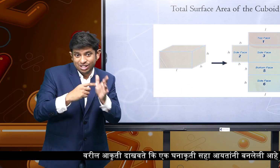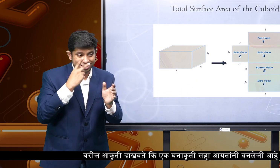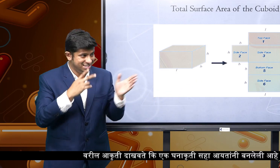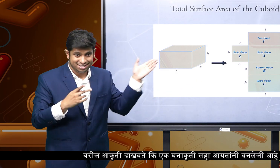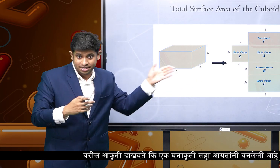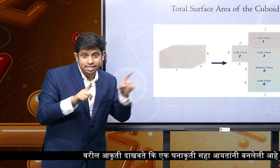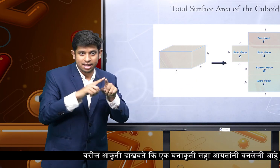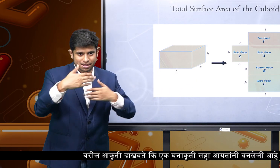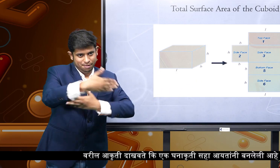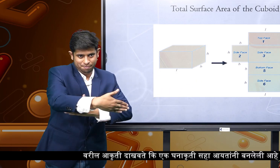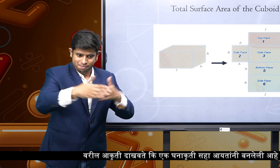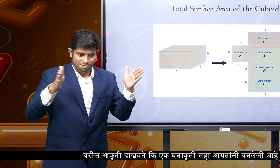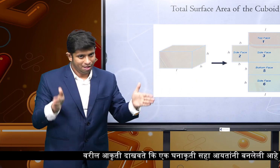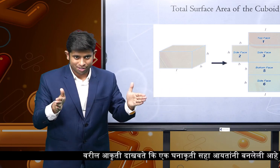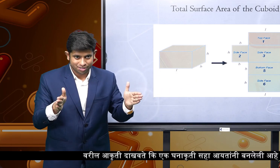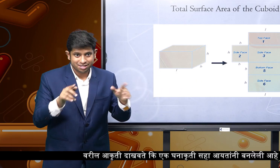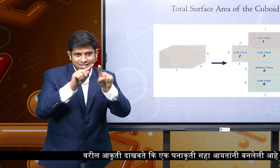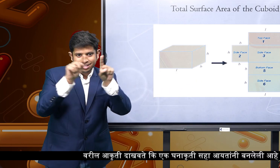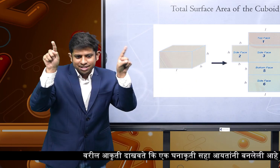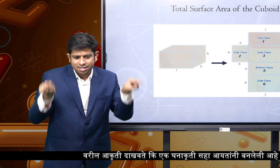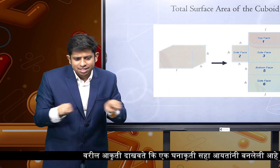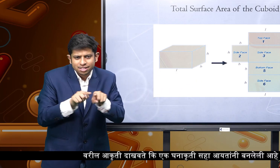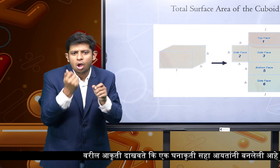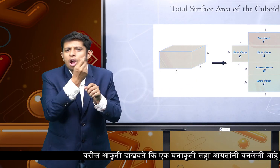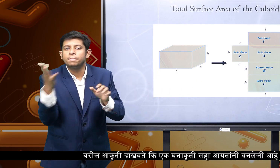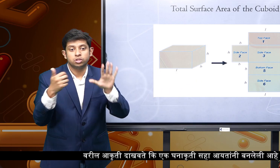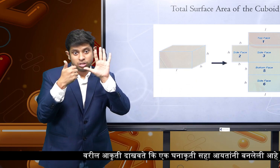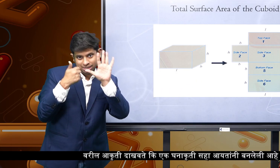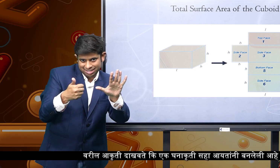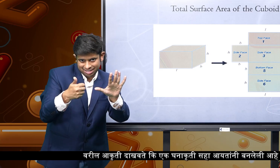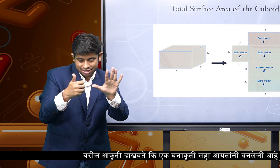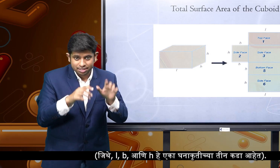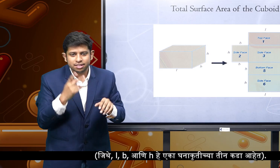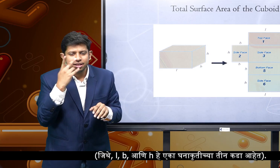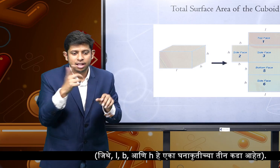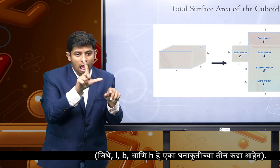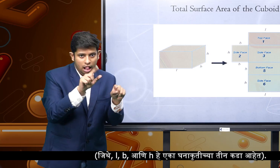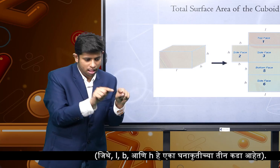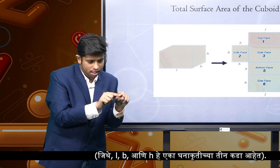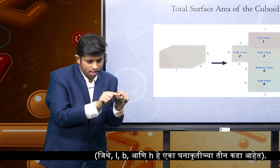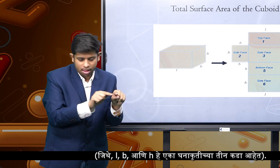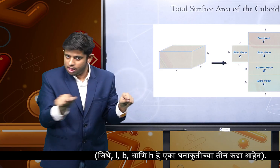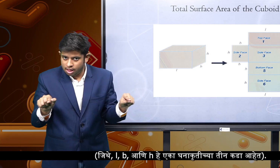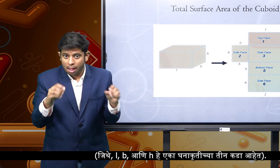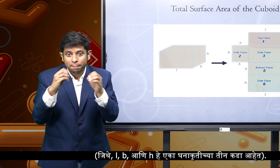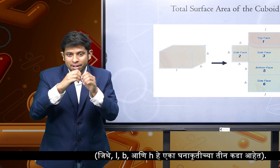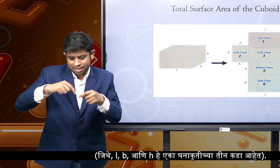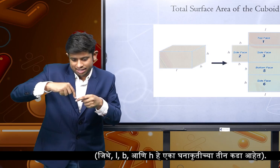वरील आकृती दाखवते की एक घनाकृती 6 आयतांनी बनलेली आहे, जिथे L, B आणि H